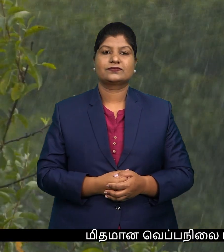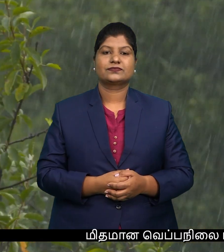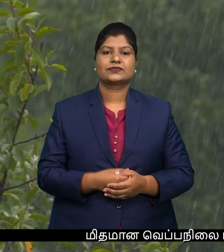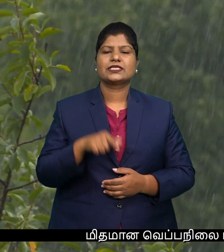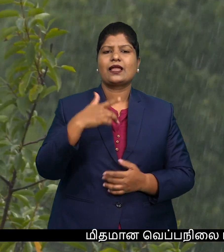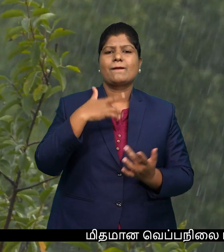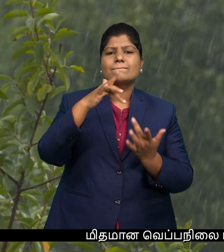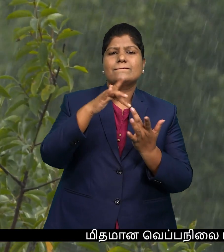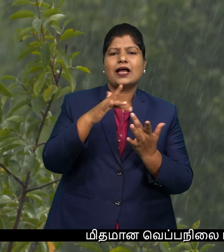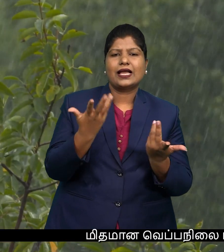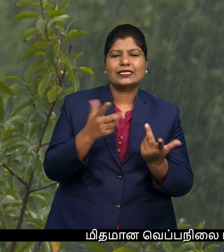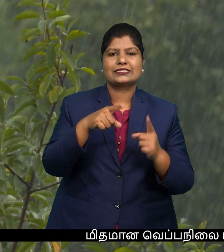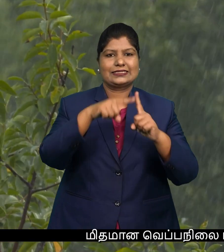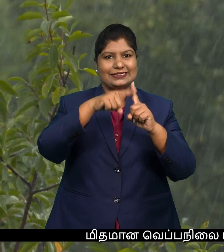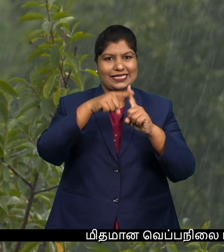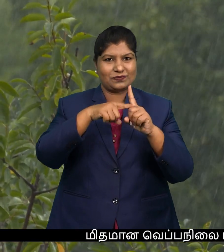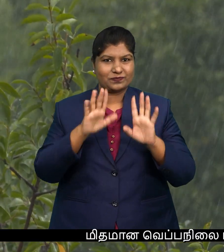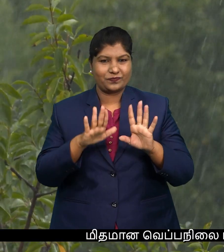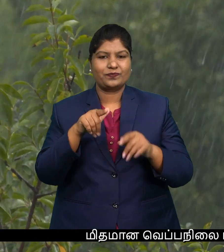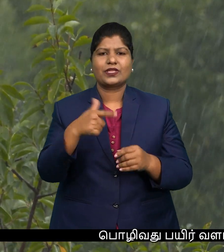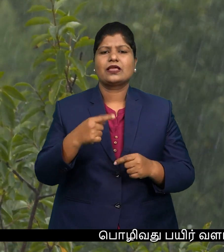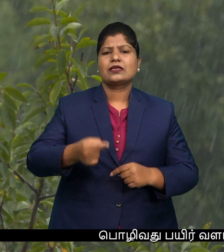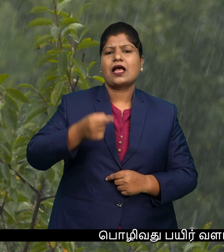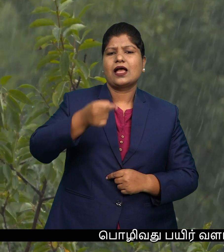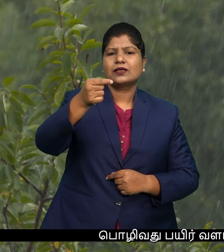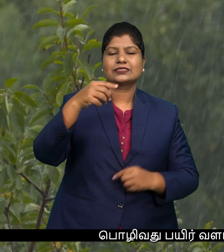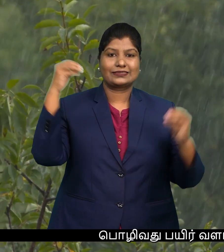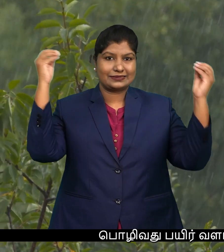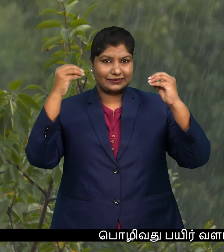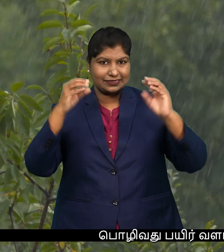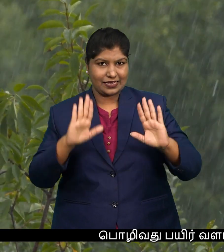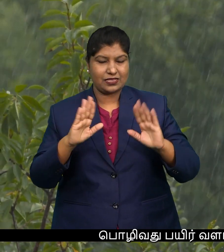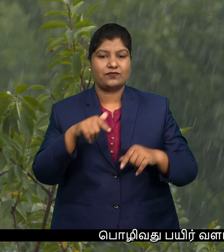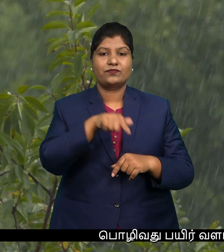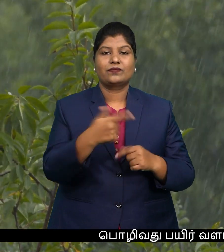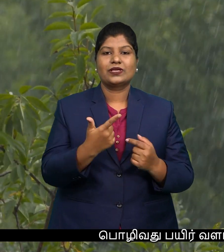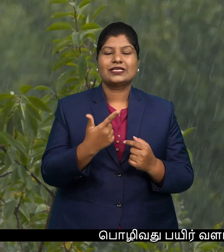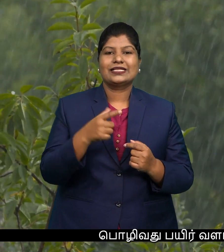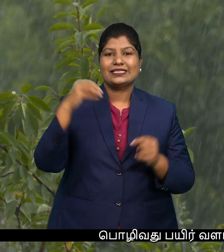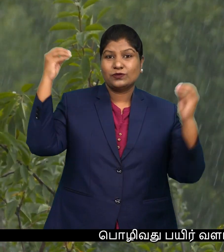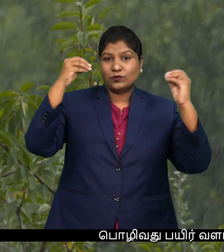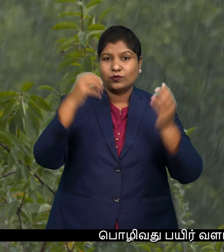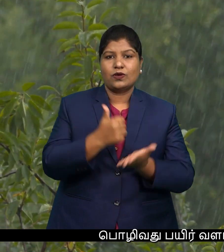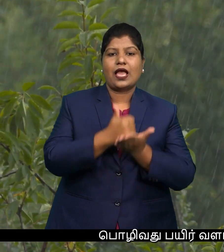மிதமான வெப்பநிலை மற்றும் அவ்வப்போது மழை பொழிவது பயிர் வளர்ச்சியை ஊக்குவிக்கிறது.